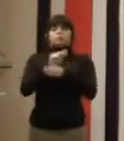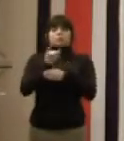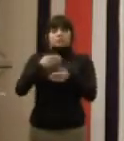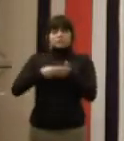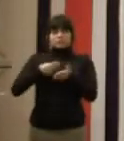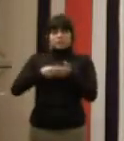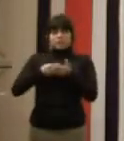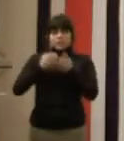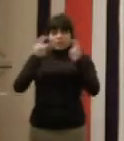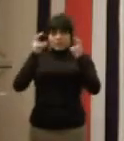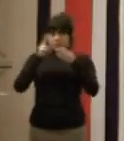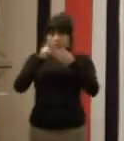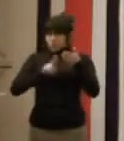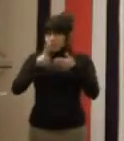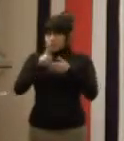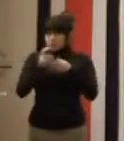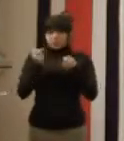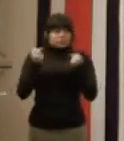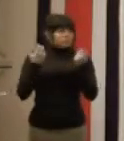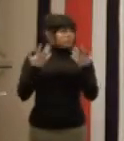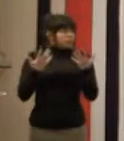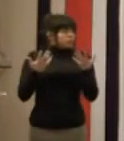dinero en el tema de universidades? Muchos